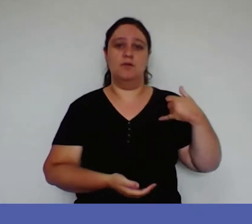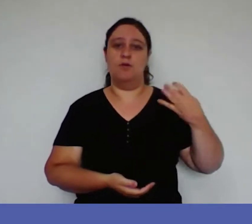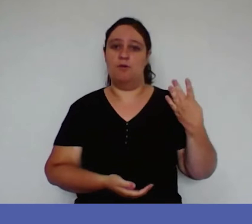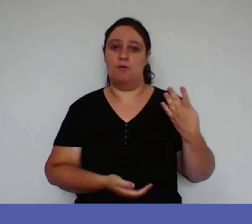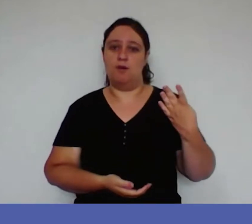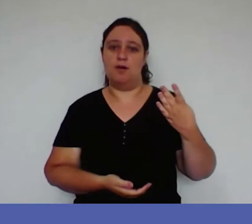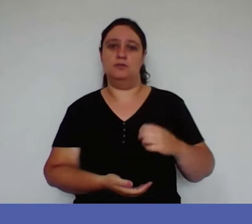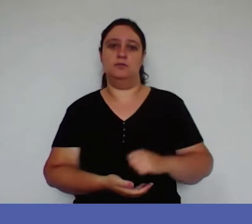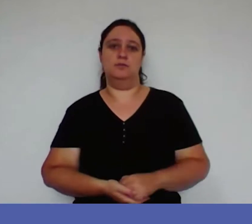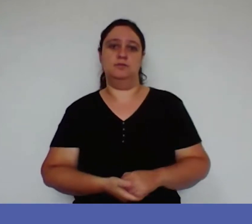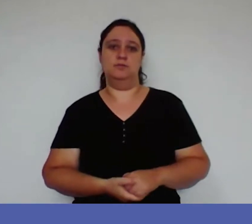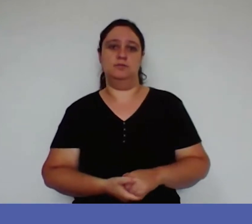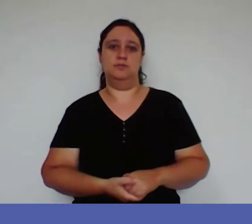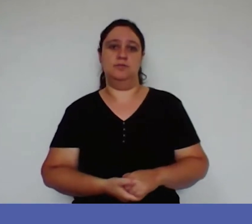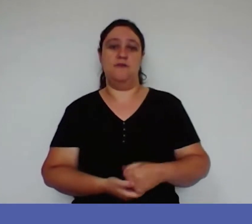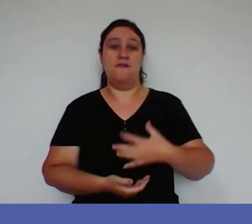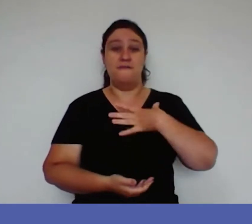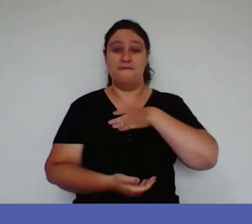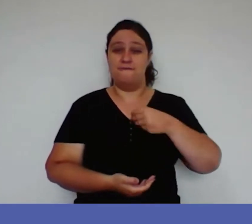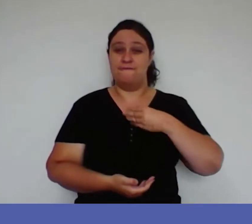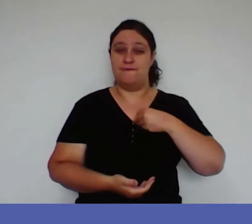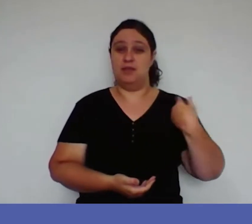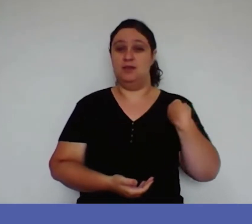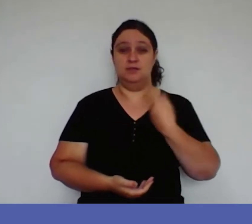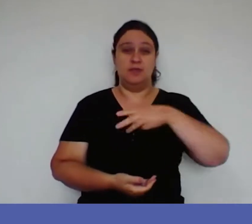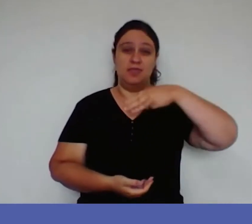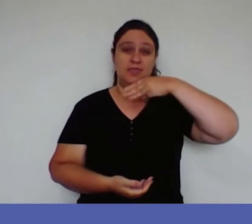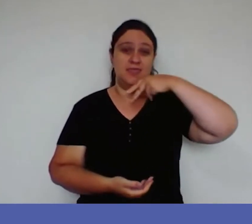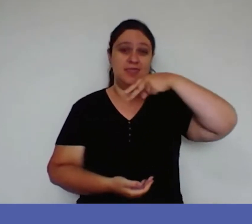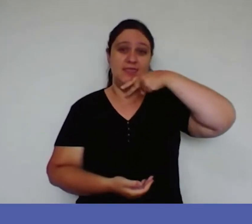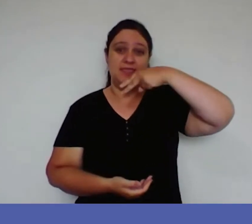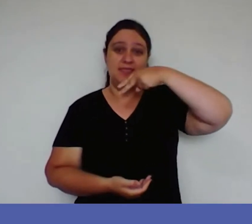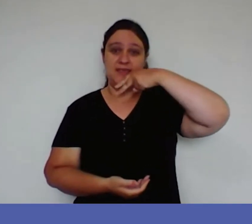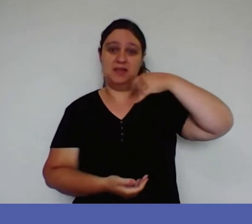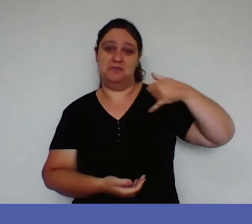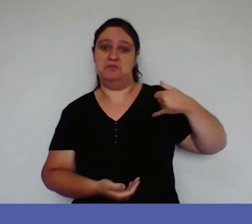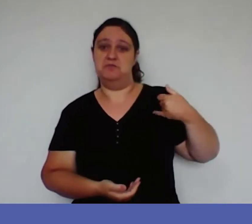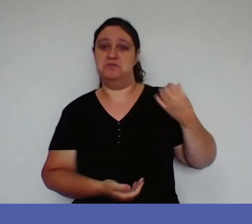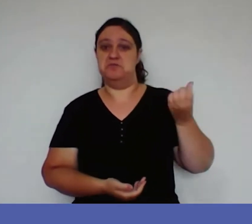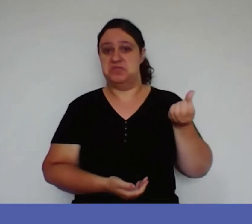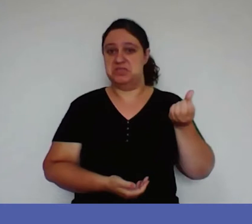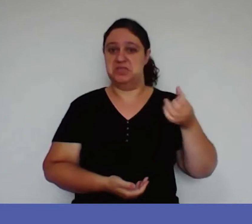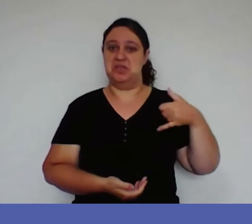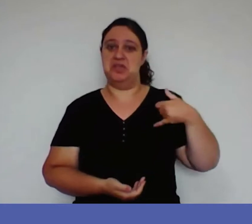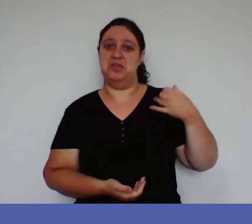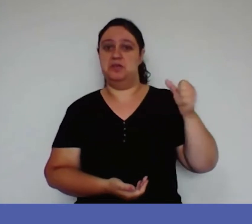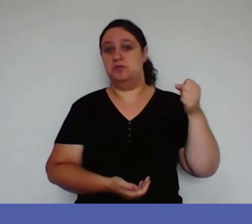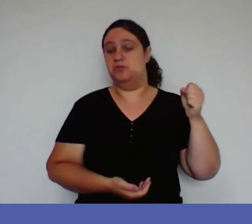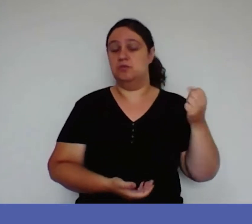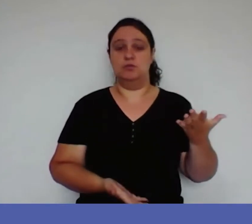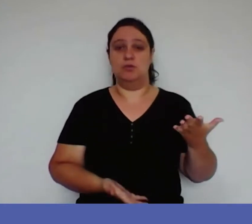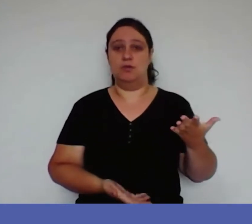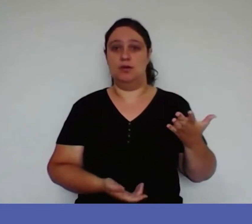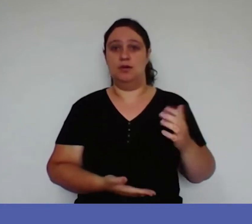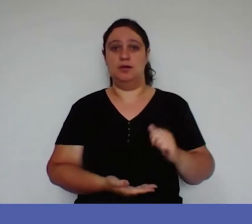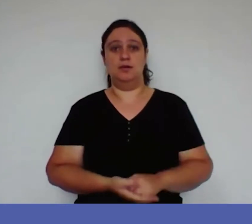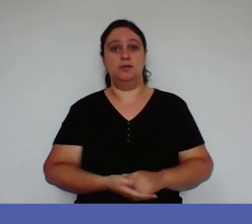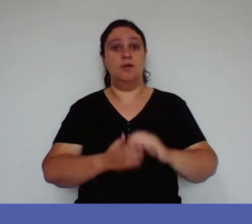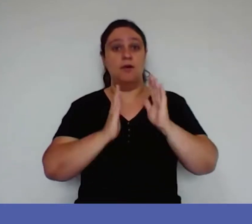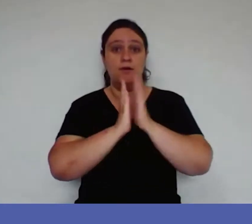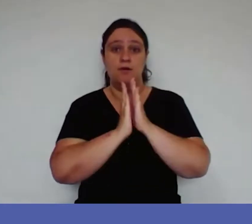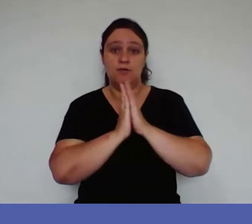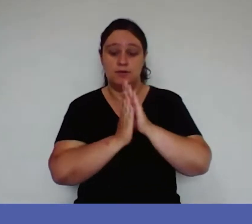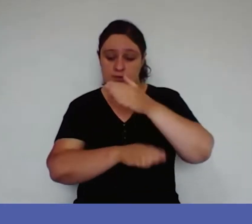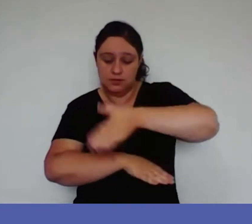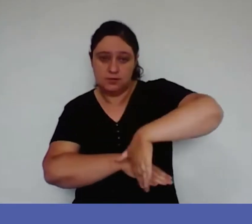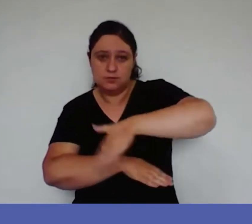Nossos filhos, nossos netos, 4 anos, 6 anos, 8 anos, irmãos, estão aí orando nas ruas junto com seus